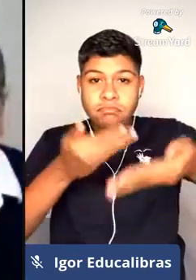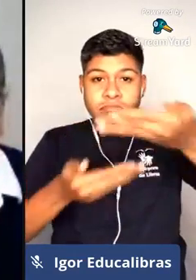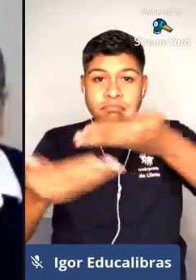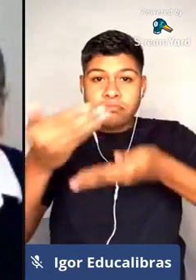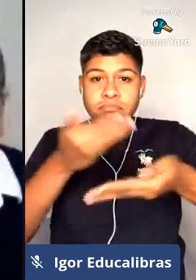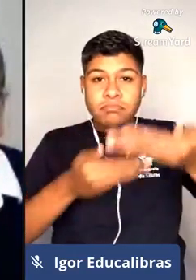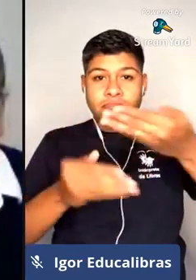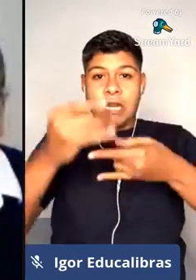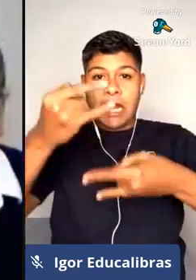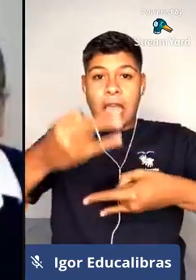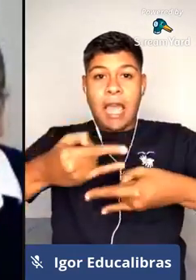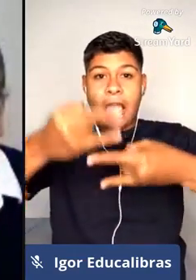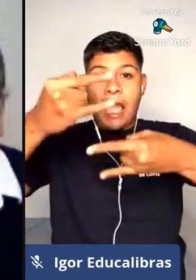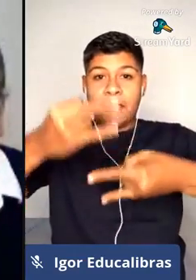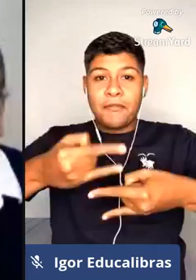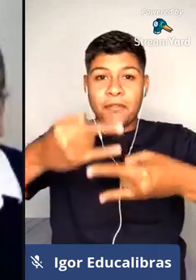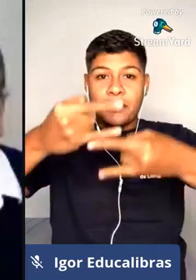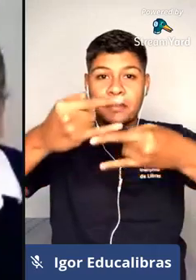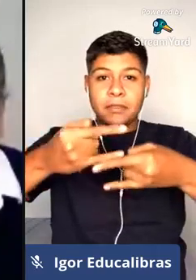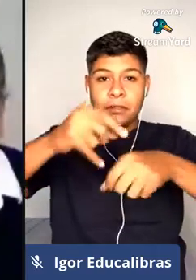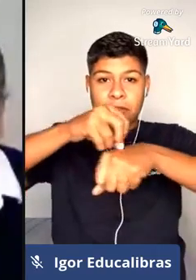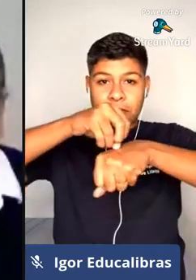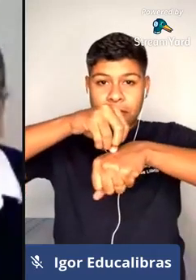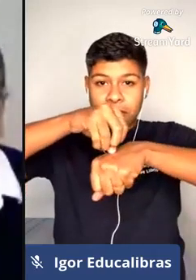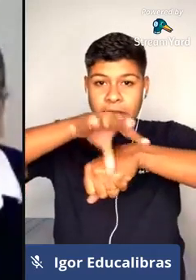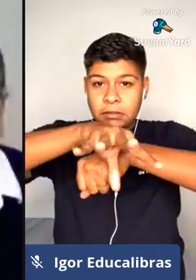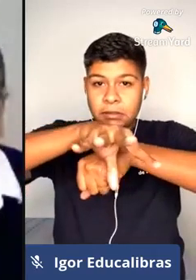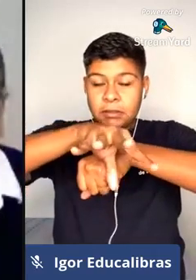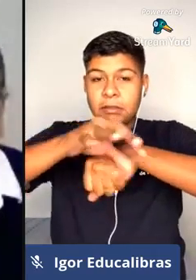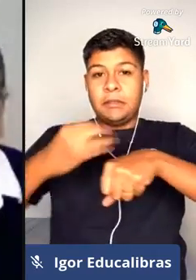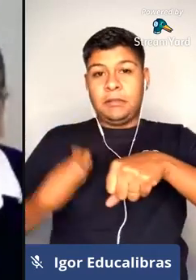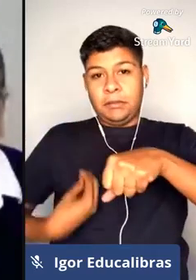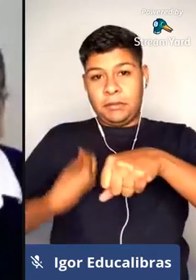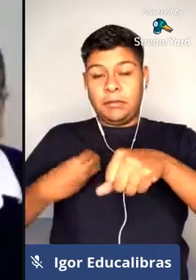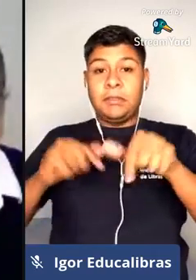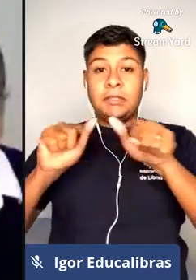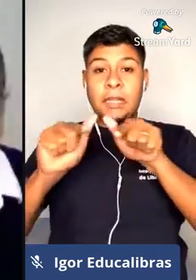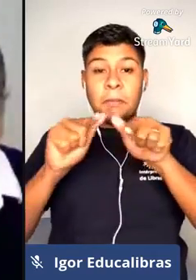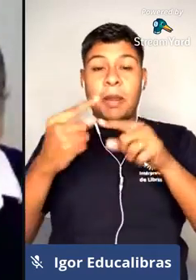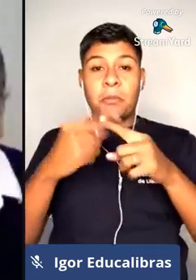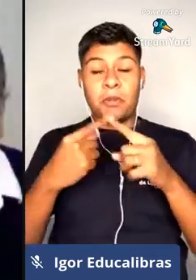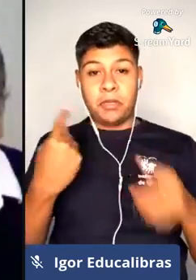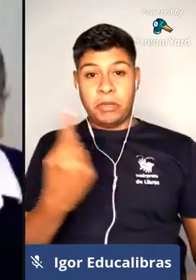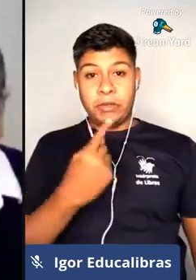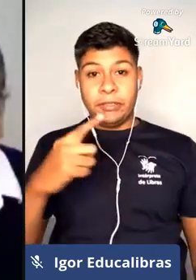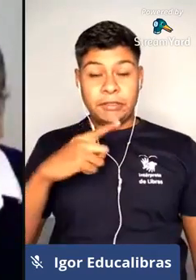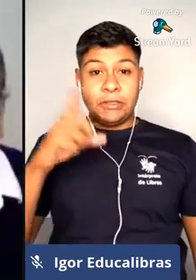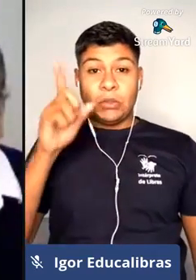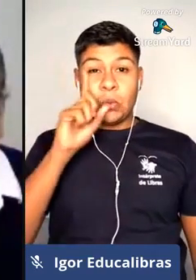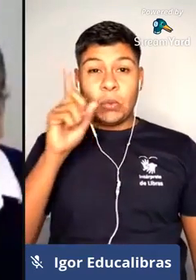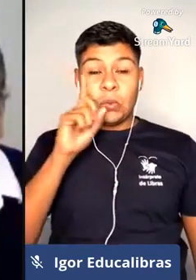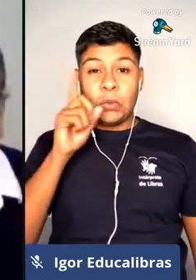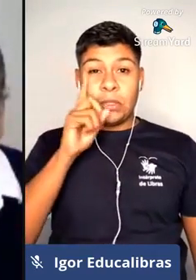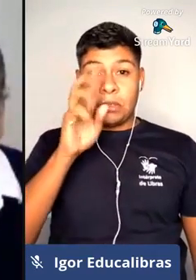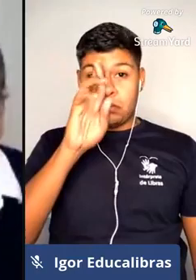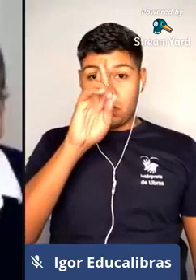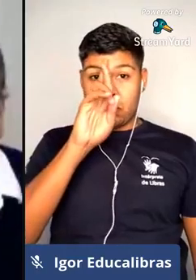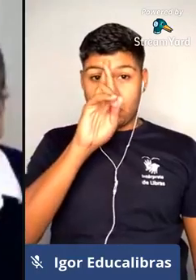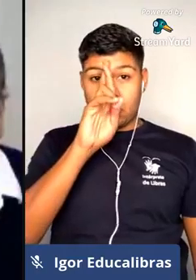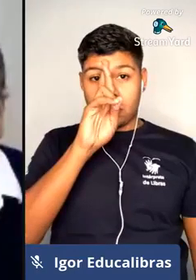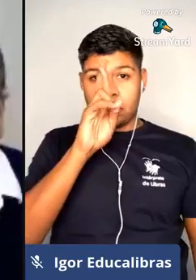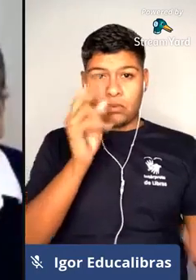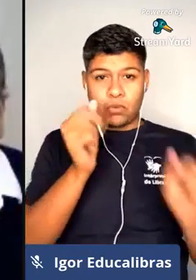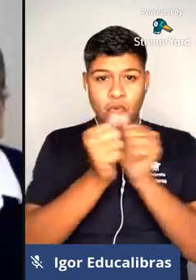suas redes, vamos ampliar o alcance desse trabalho, porque nós estamos gerando todo dia, ao meio-dia, através